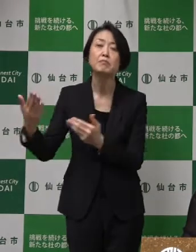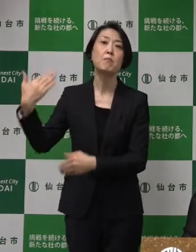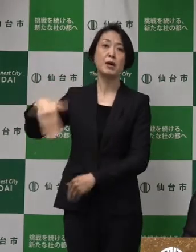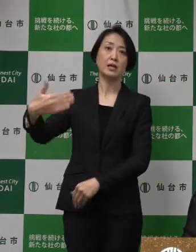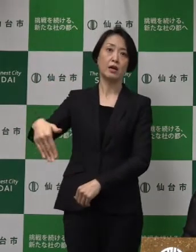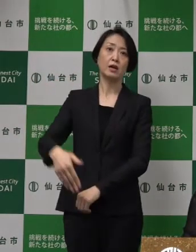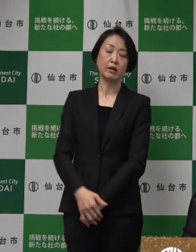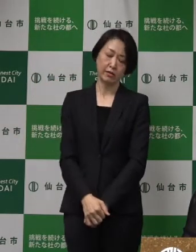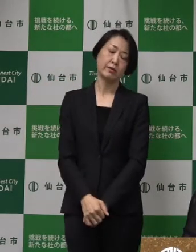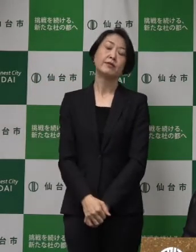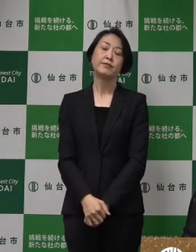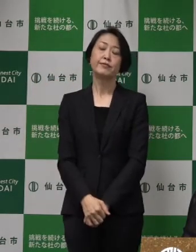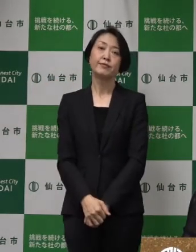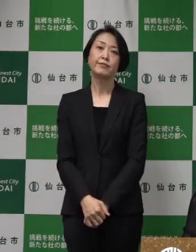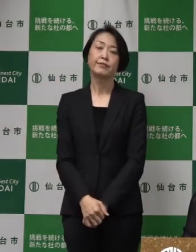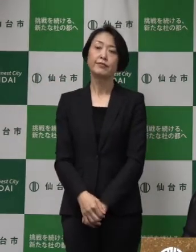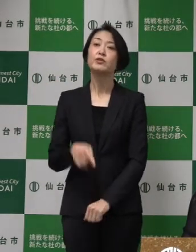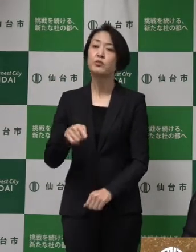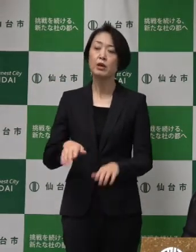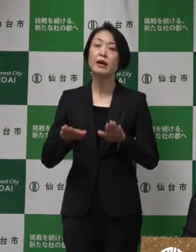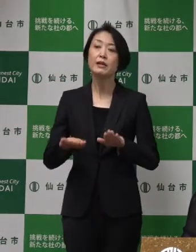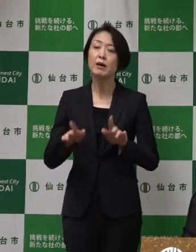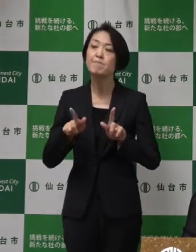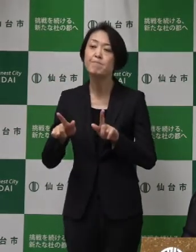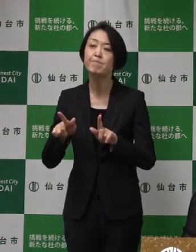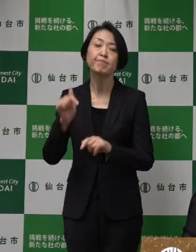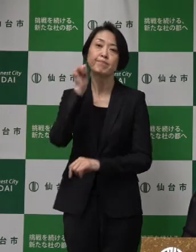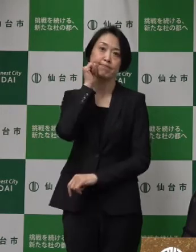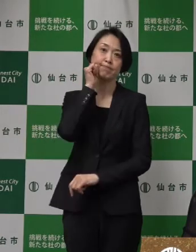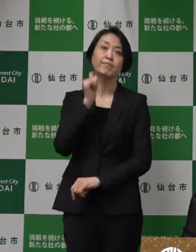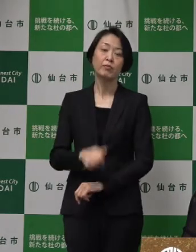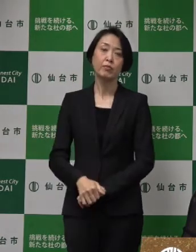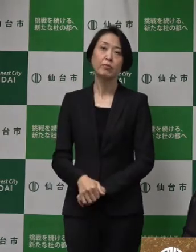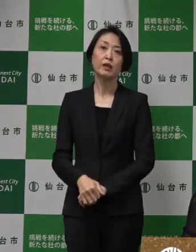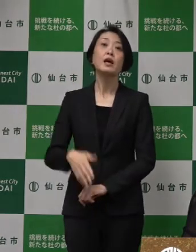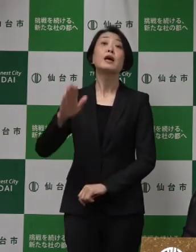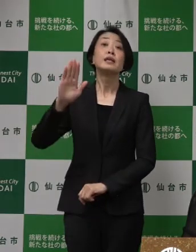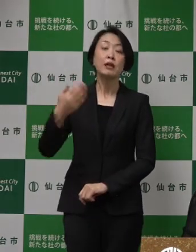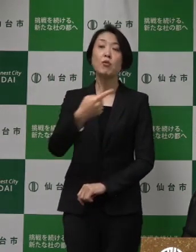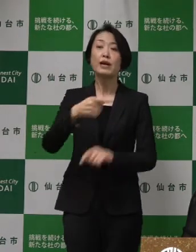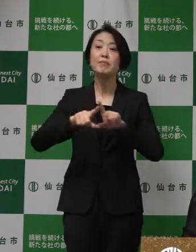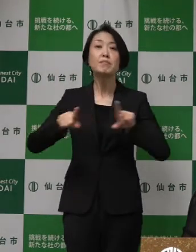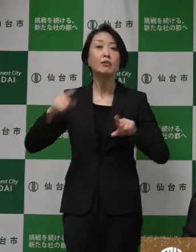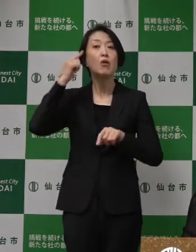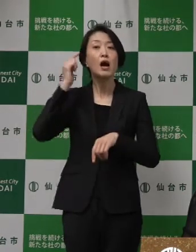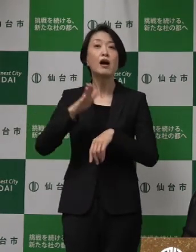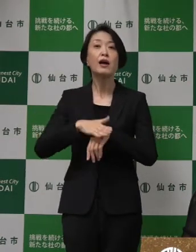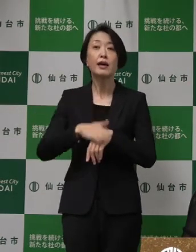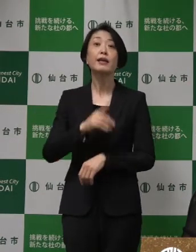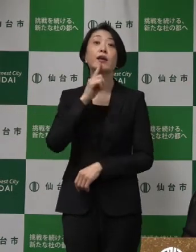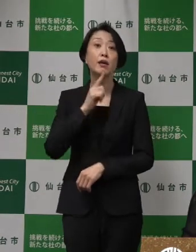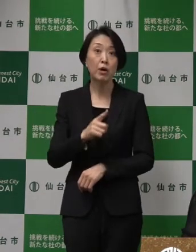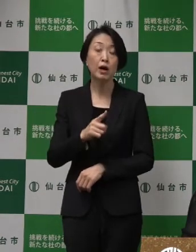、それは答えかねるということです。ただ一般論で申し上げれば、これから